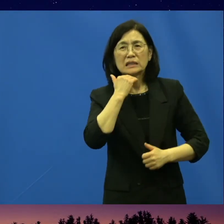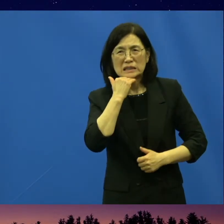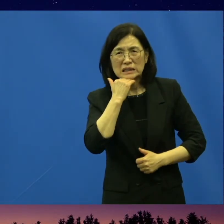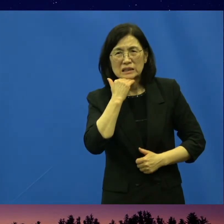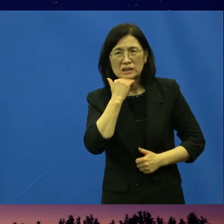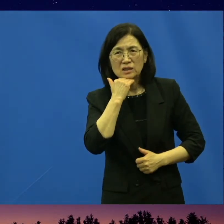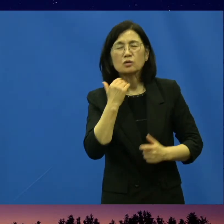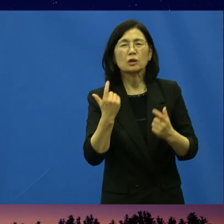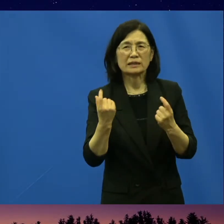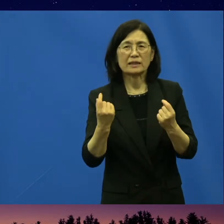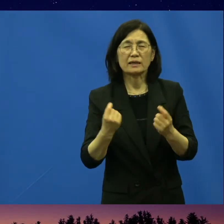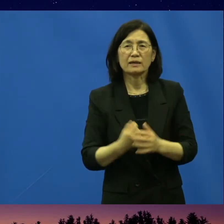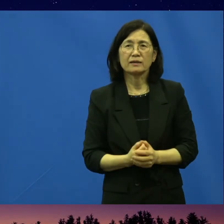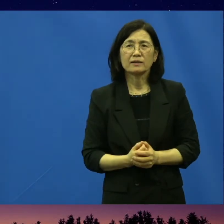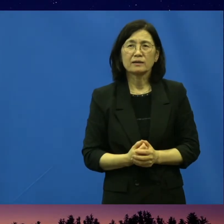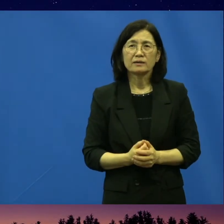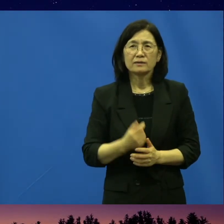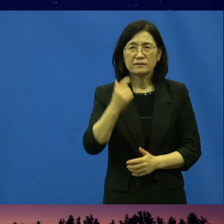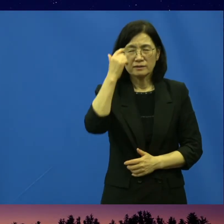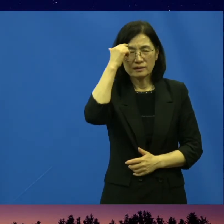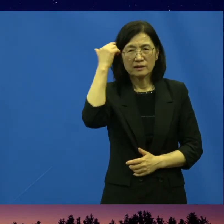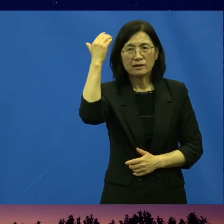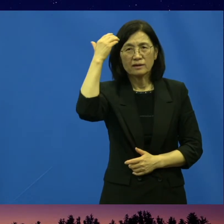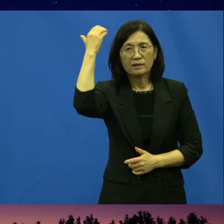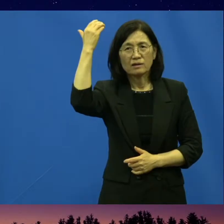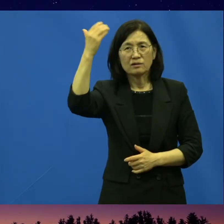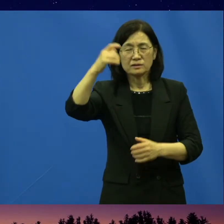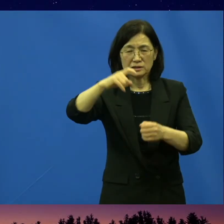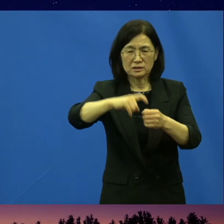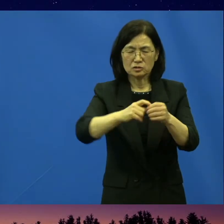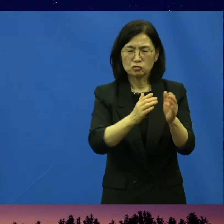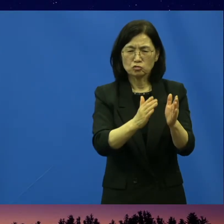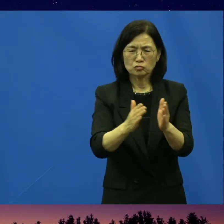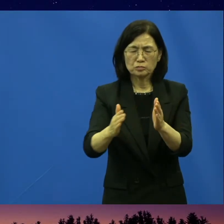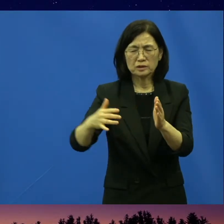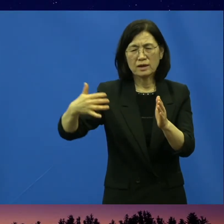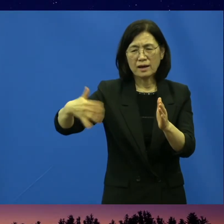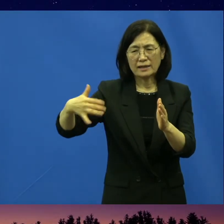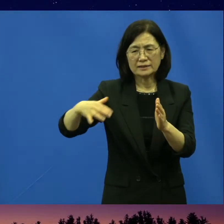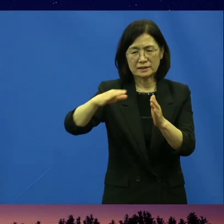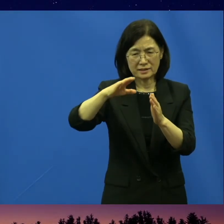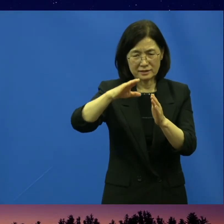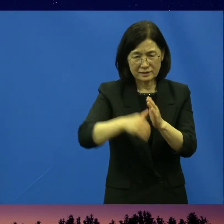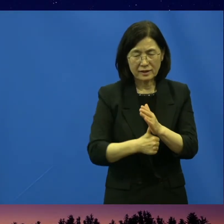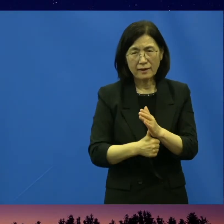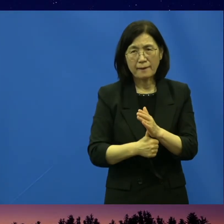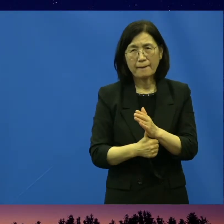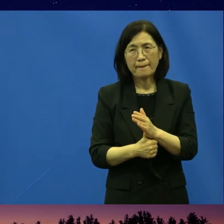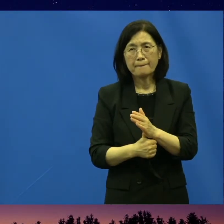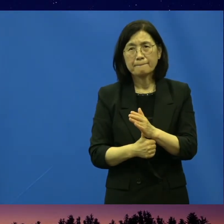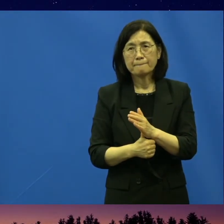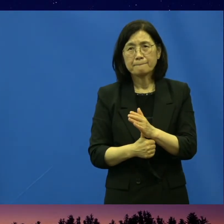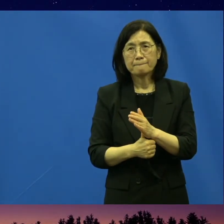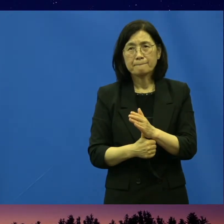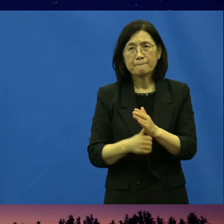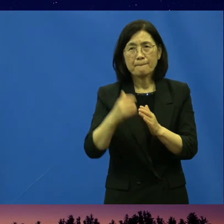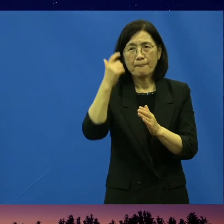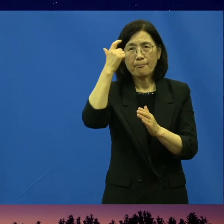여러분, 특별히 우리가 영적인 준비가 안 돼 있을 때, 우리의 영적인 상태가 문제가 될 때가